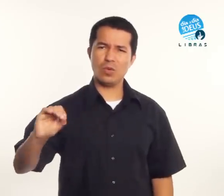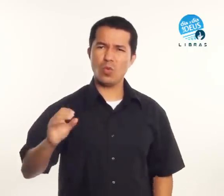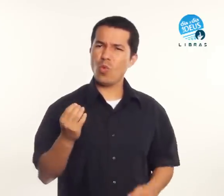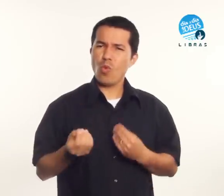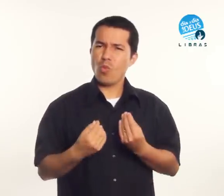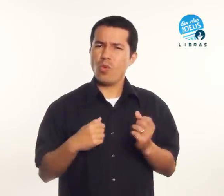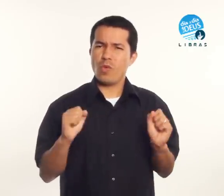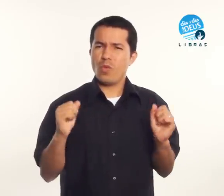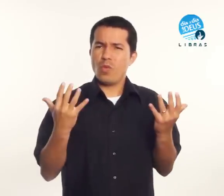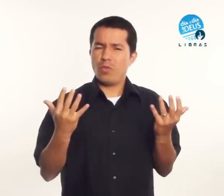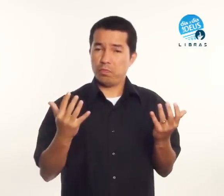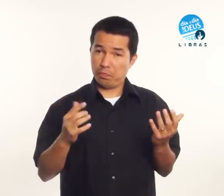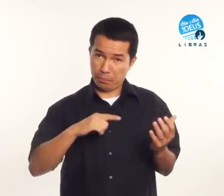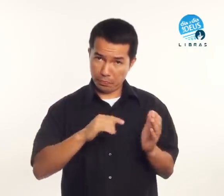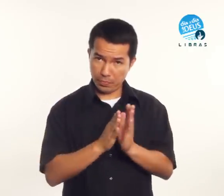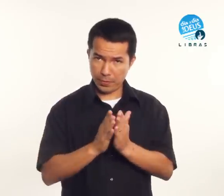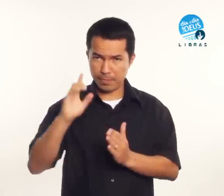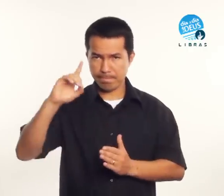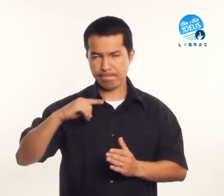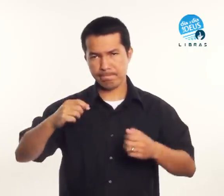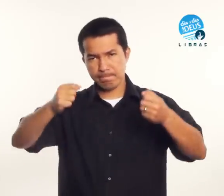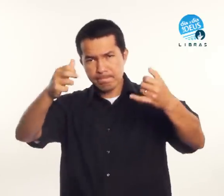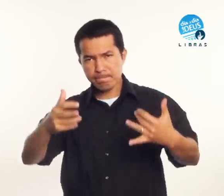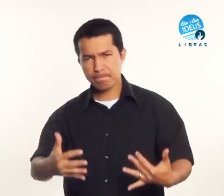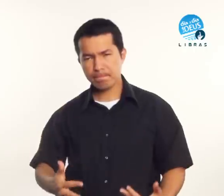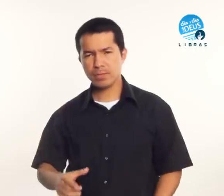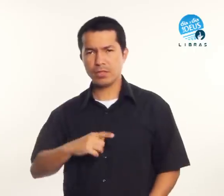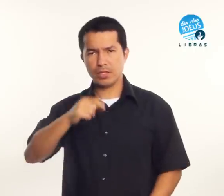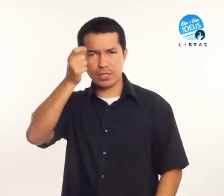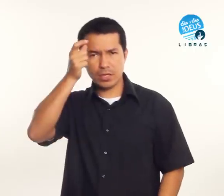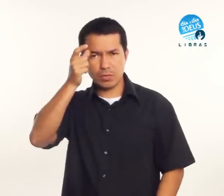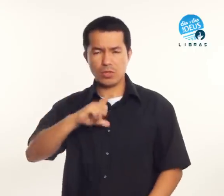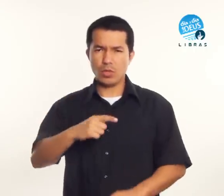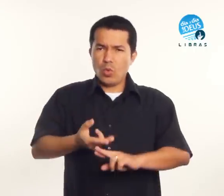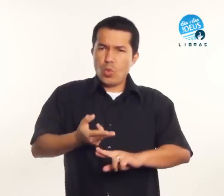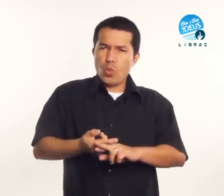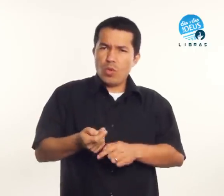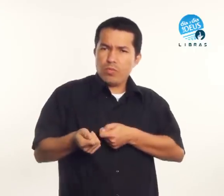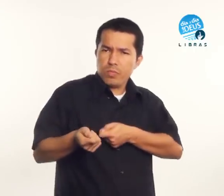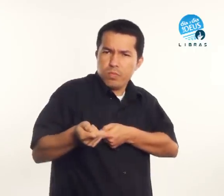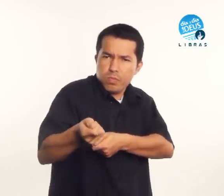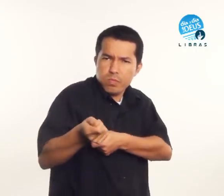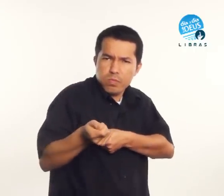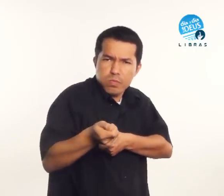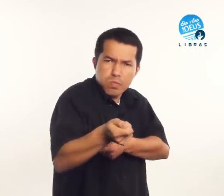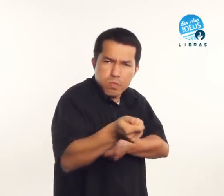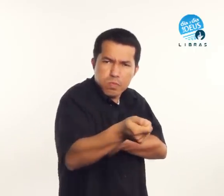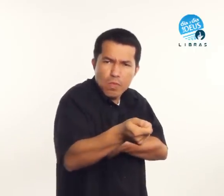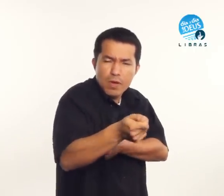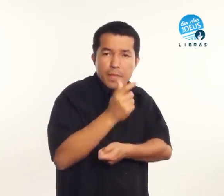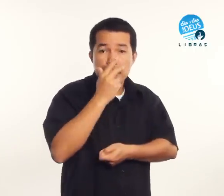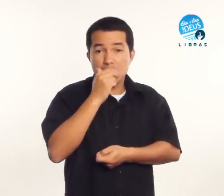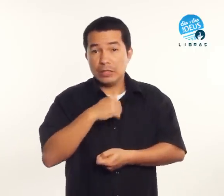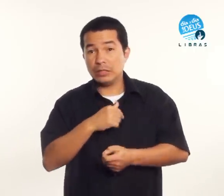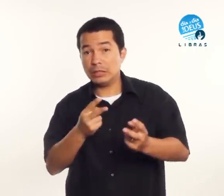vai falar que o inimigo usa algumas ferramentas para incentivar